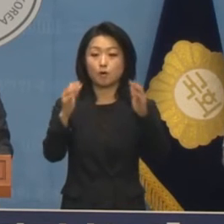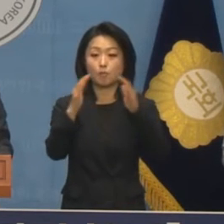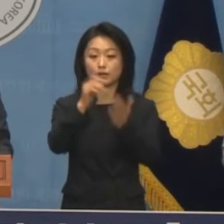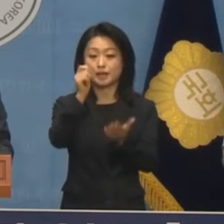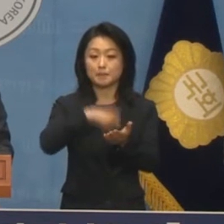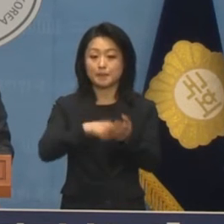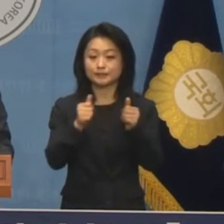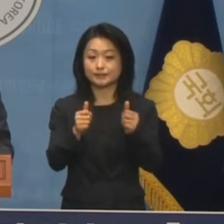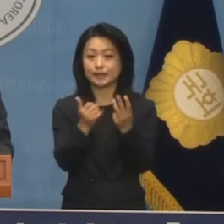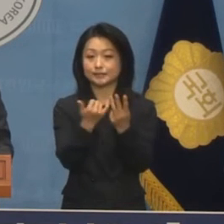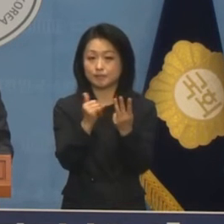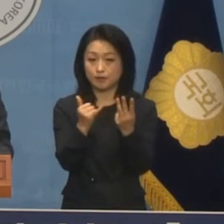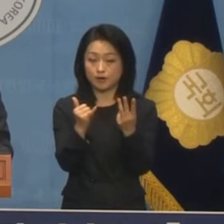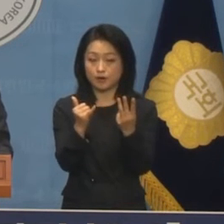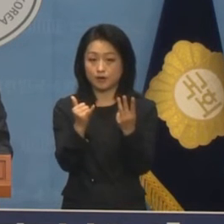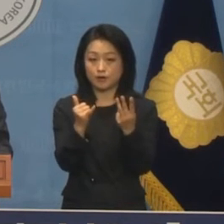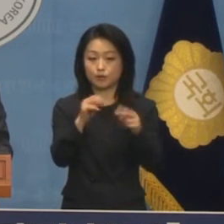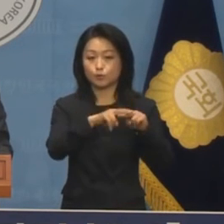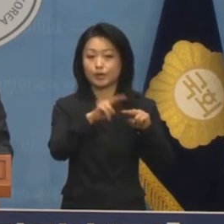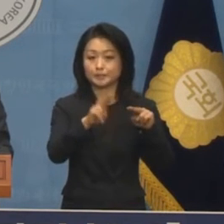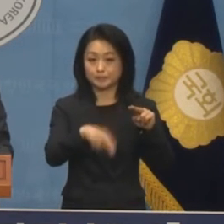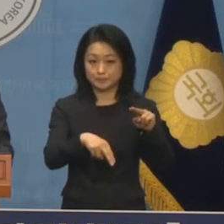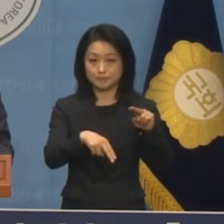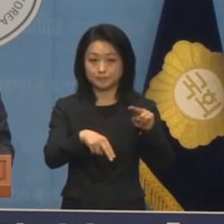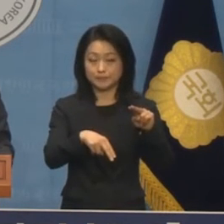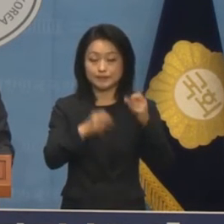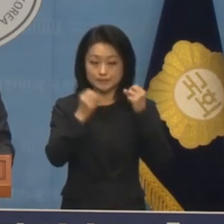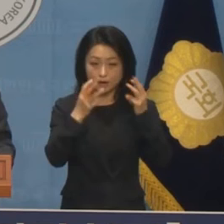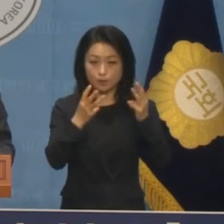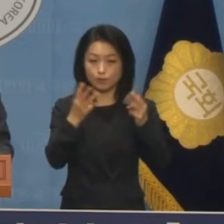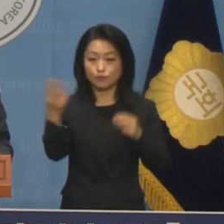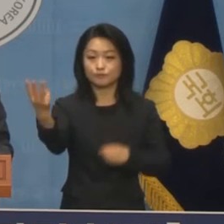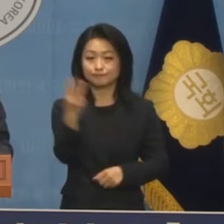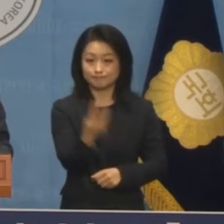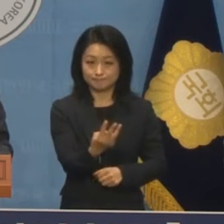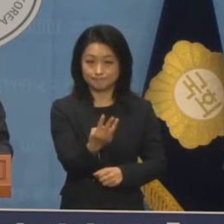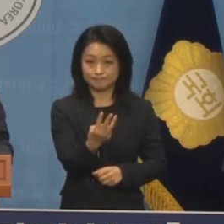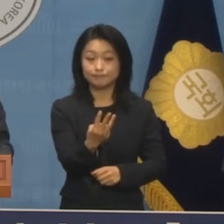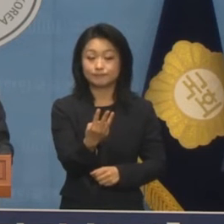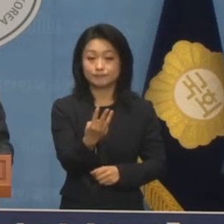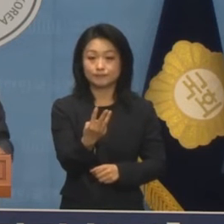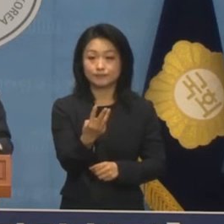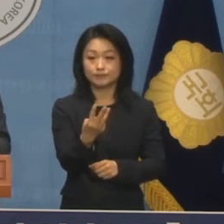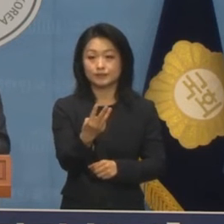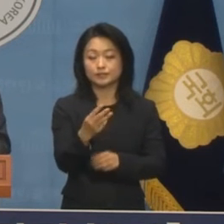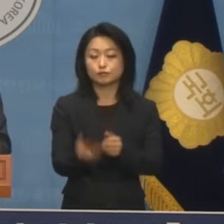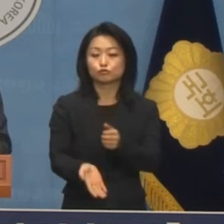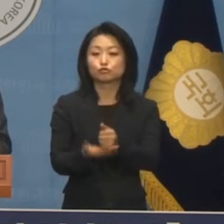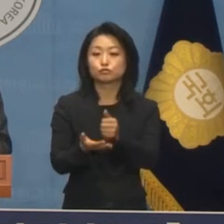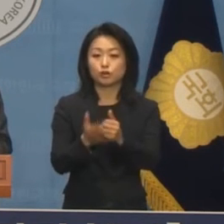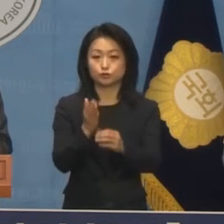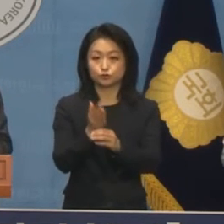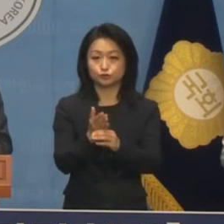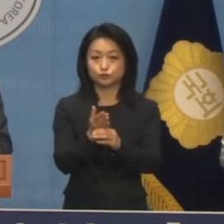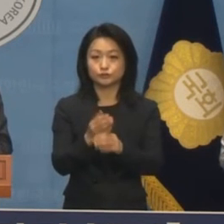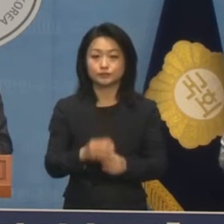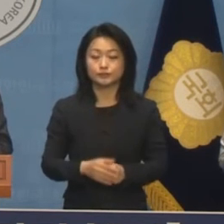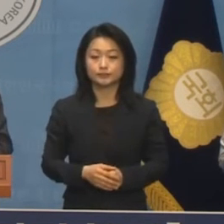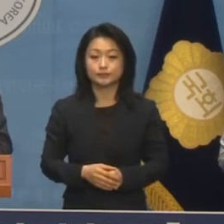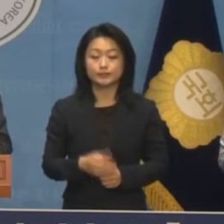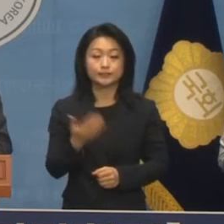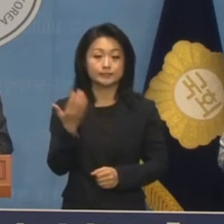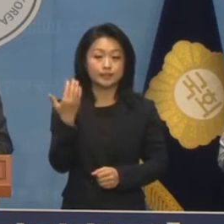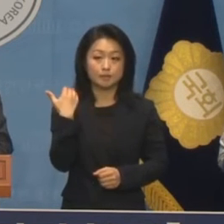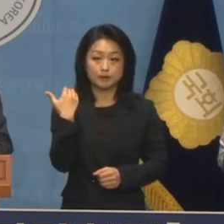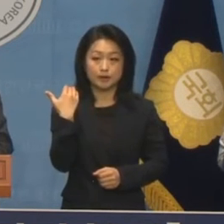판사 3분이 퇴임하면서 3분을 새로 추천하는 상황에 놓여 있습니다. 그런데